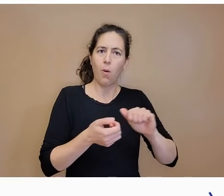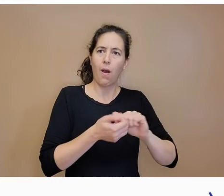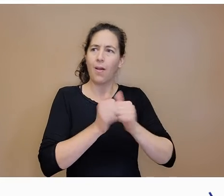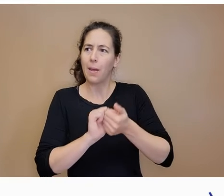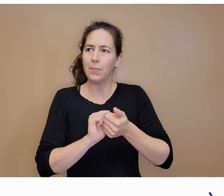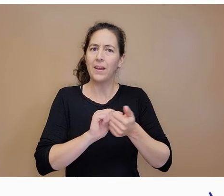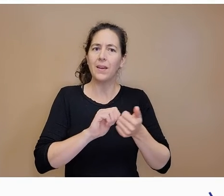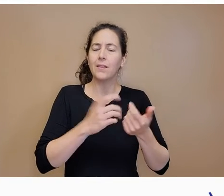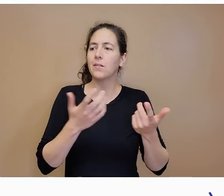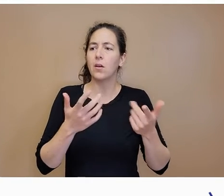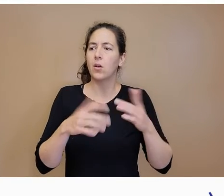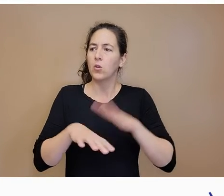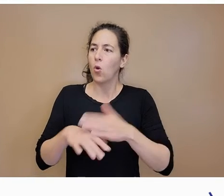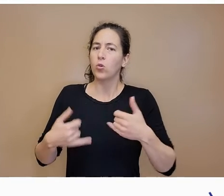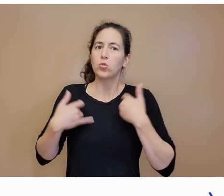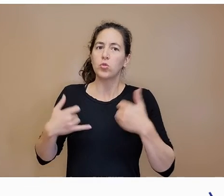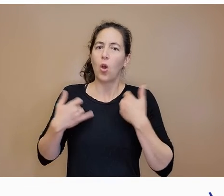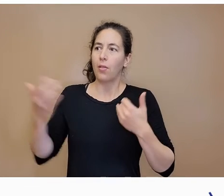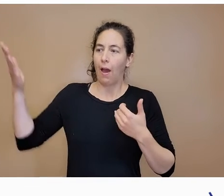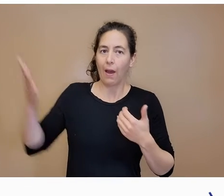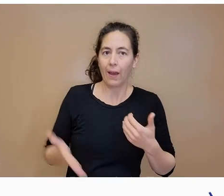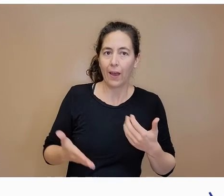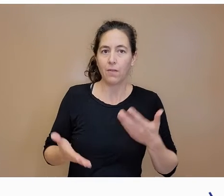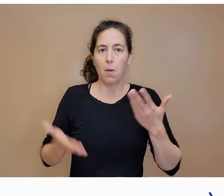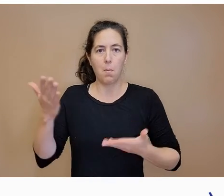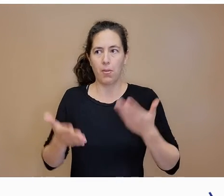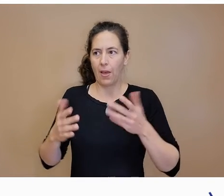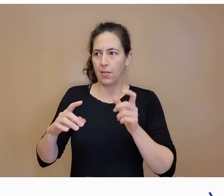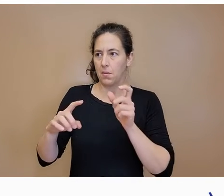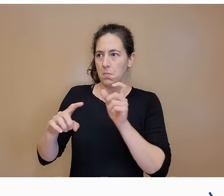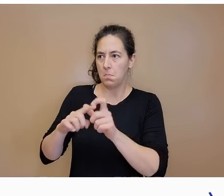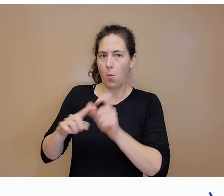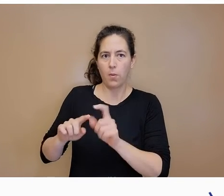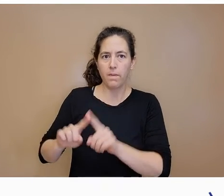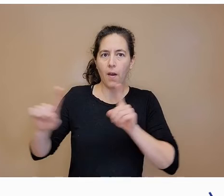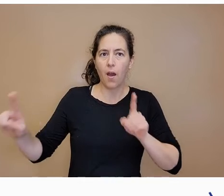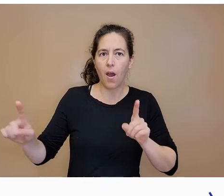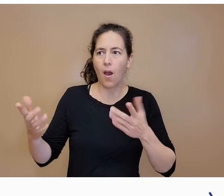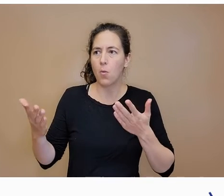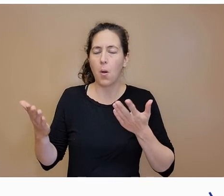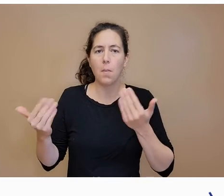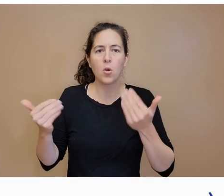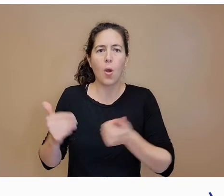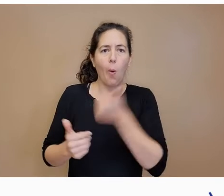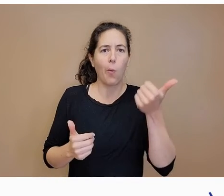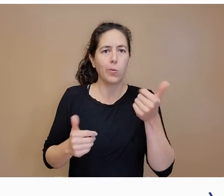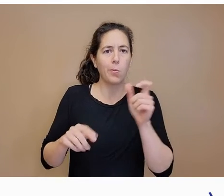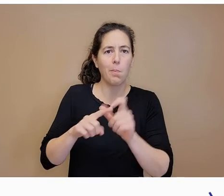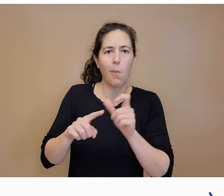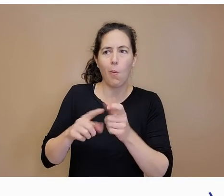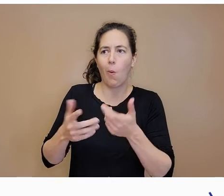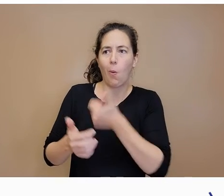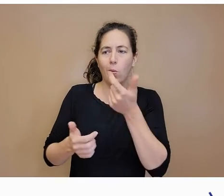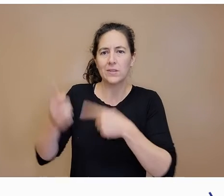réalité des jeunes qui viennent et qui n'ont peut-être pas les mêmes mots ou ont besoin de d'autres mots ensuite